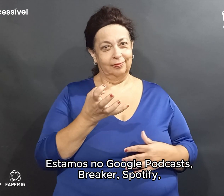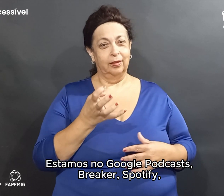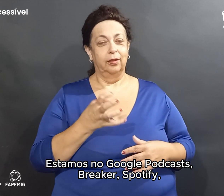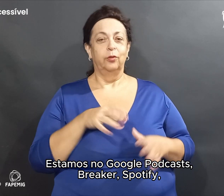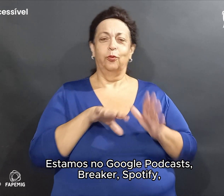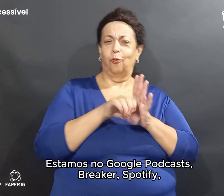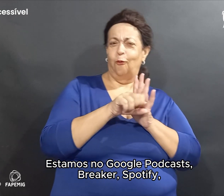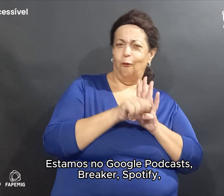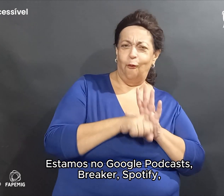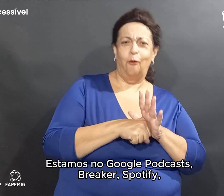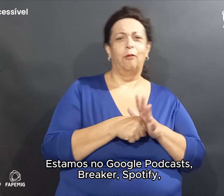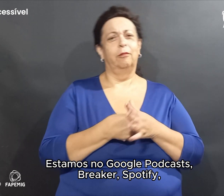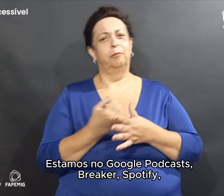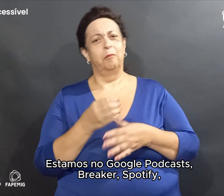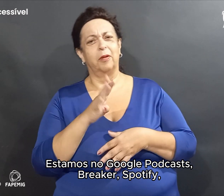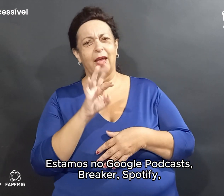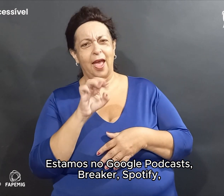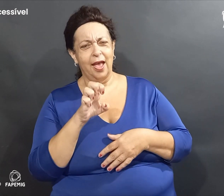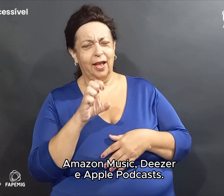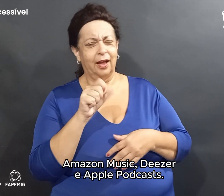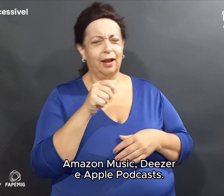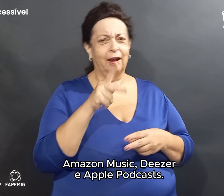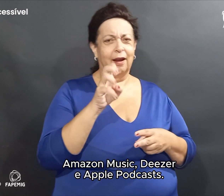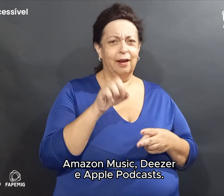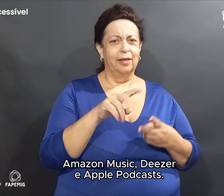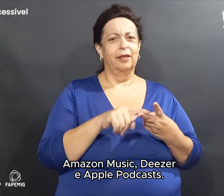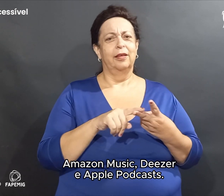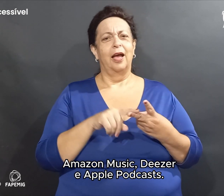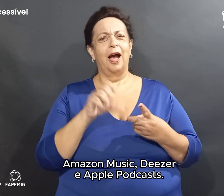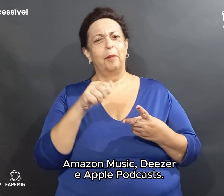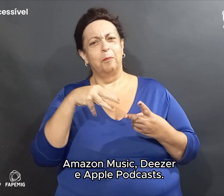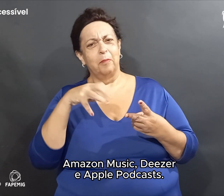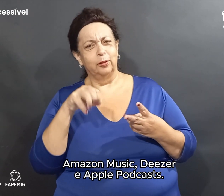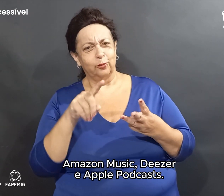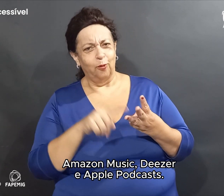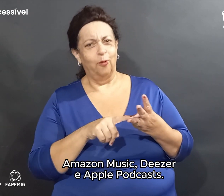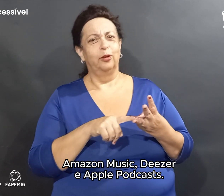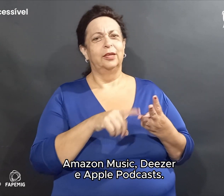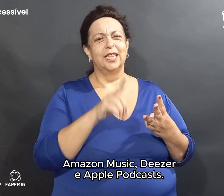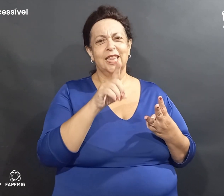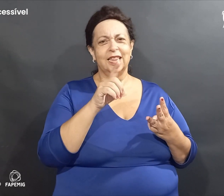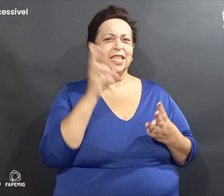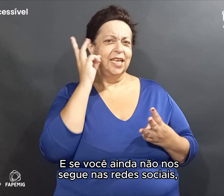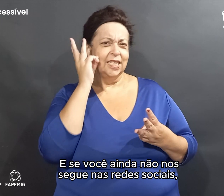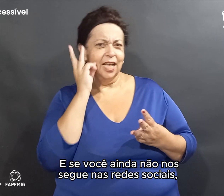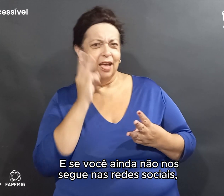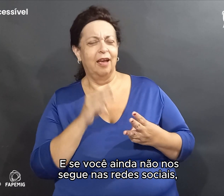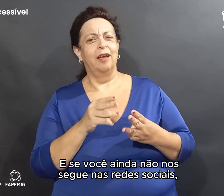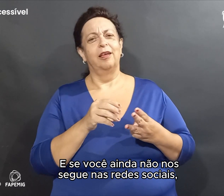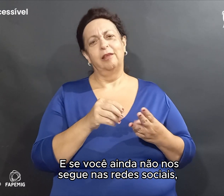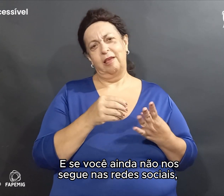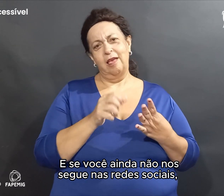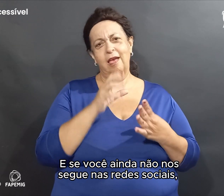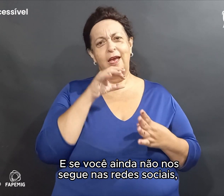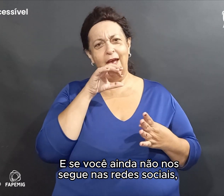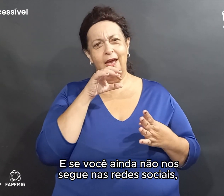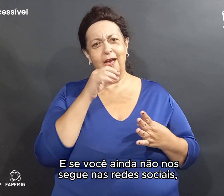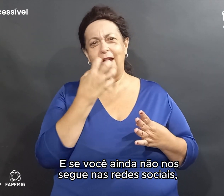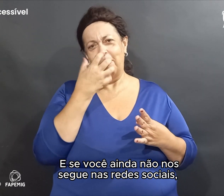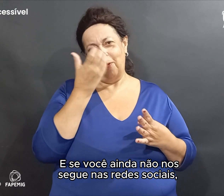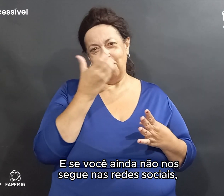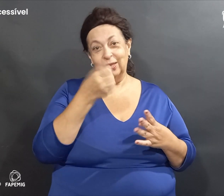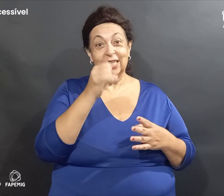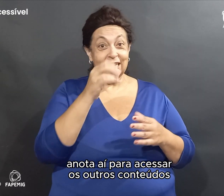Google Podcasts, Breaker, Spotify, Amazon Music, Deezer e Apple Podcasts. E se você ainda não nos segue